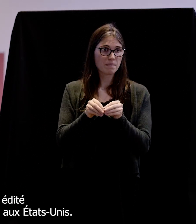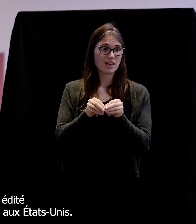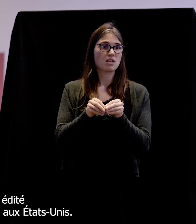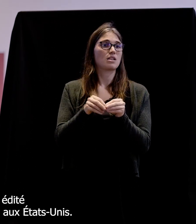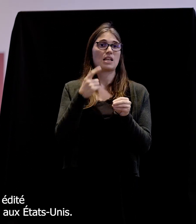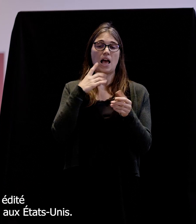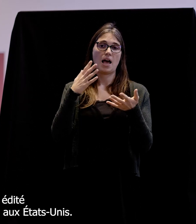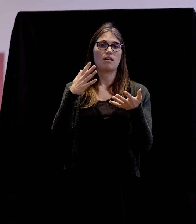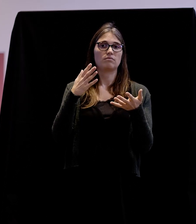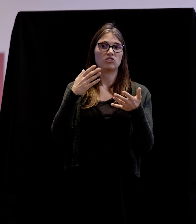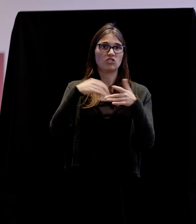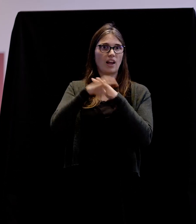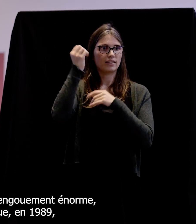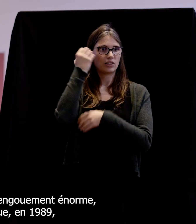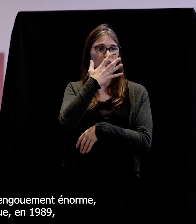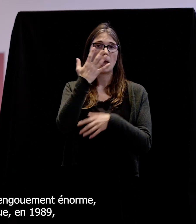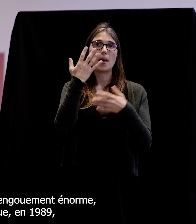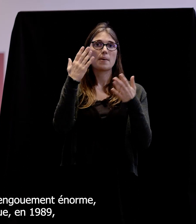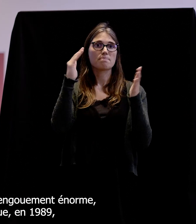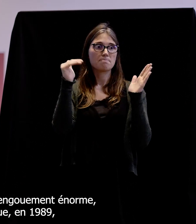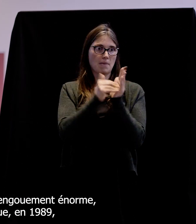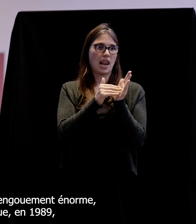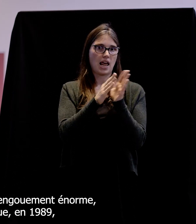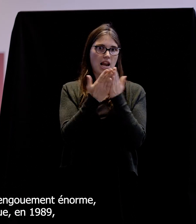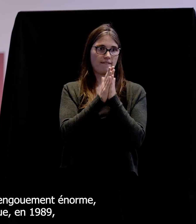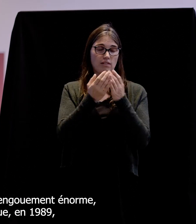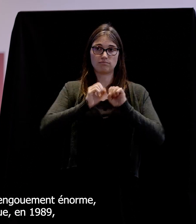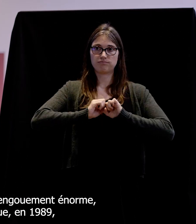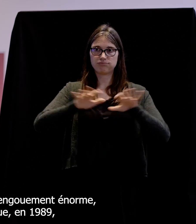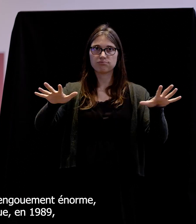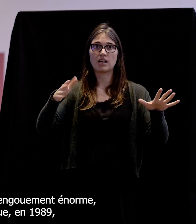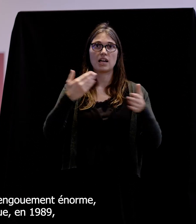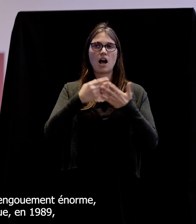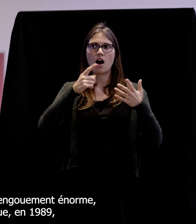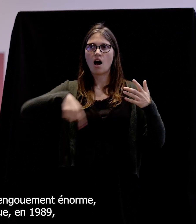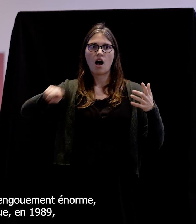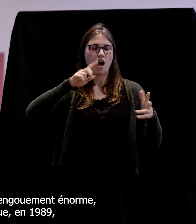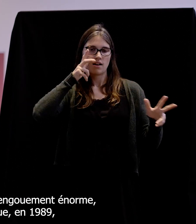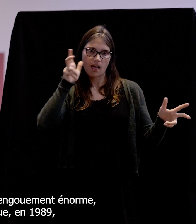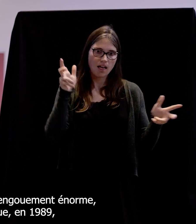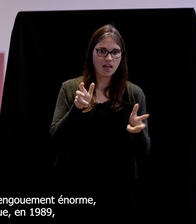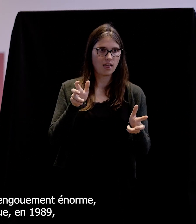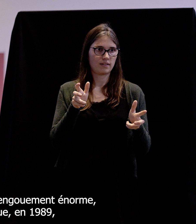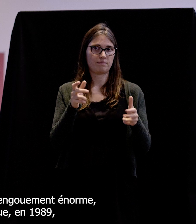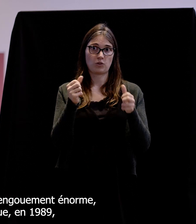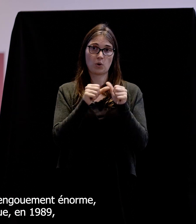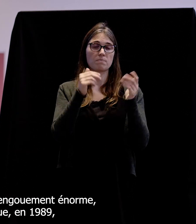1000 exemplaires aux États-Unis. Donc, ça a provoqué un engouement énorme, de telle sorte